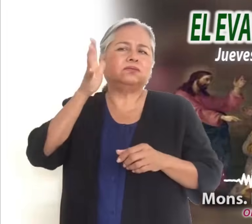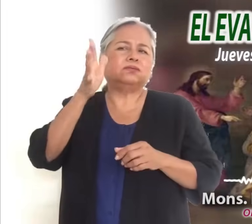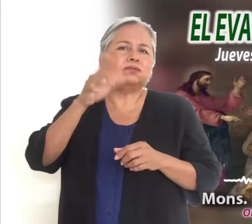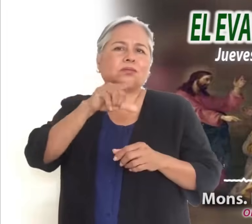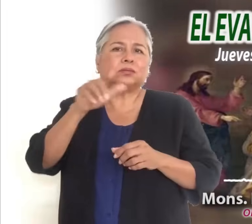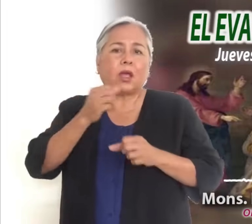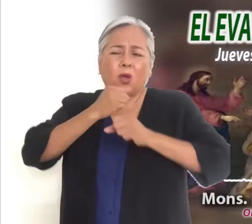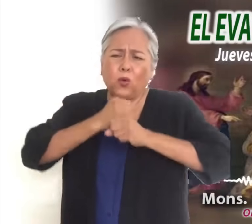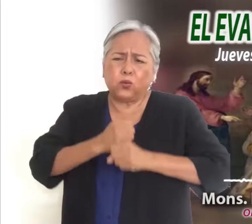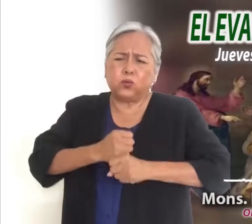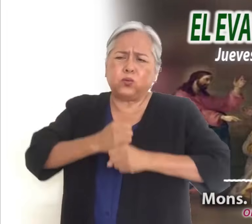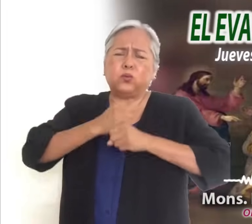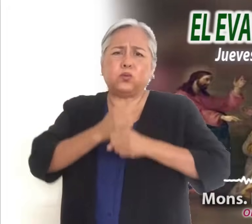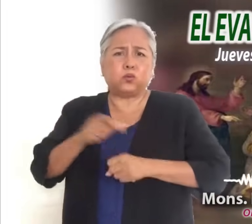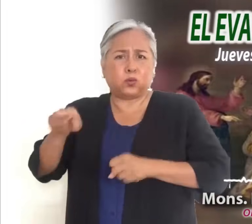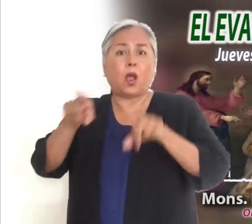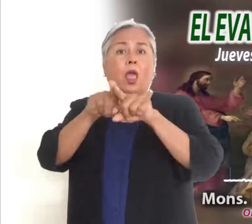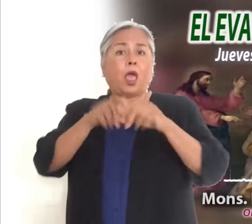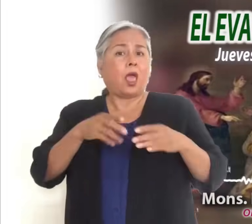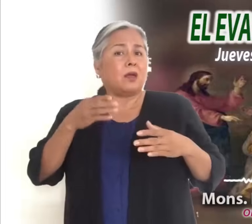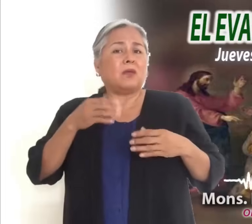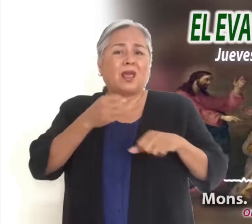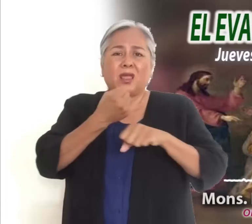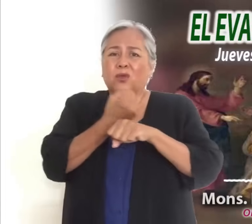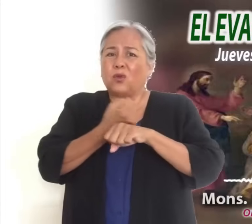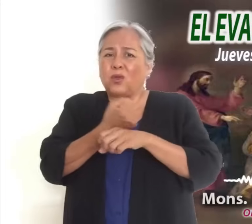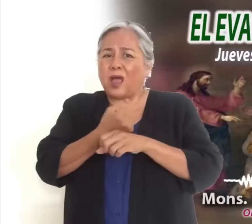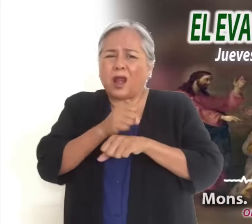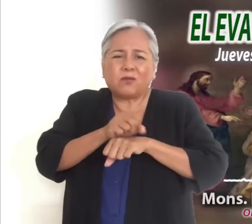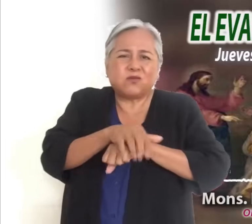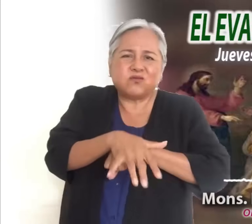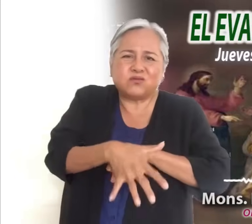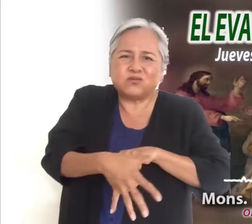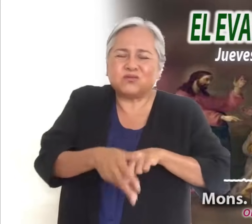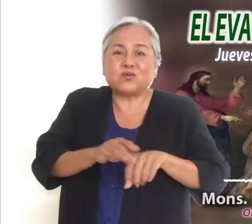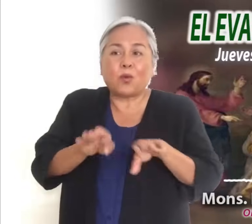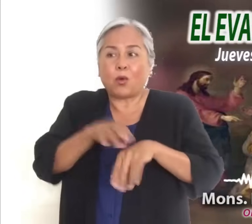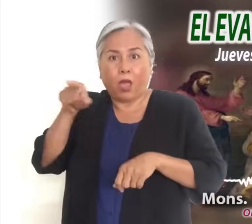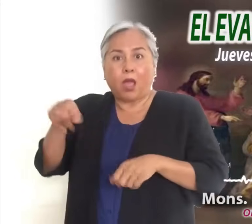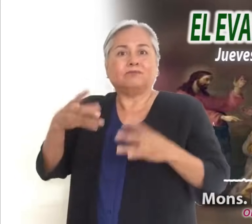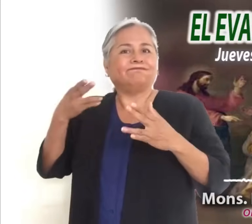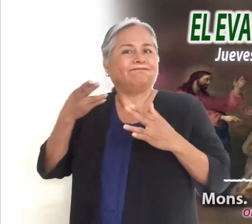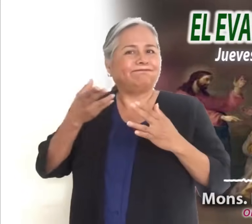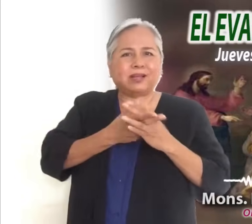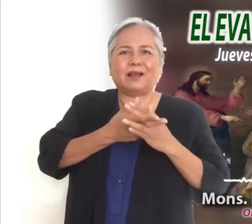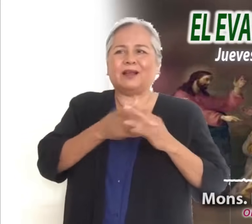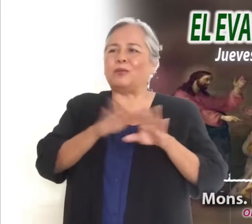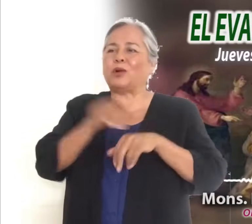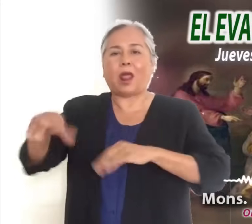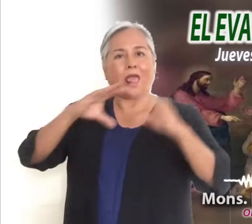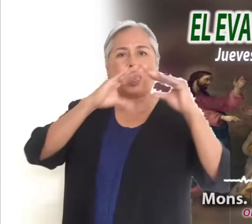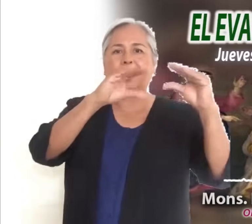al ser el primero de los discípulos en derramar su sangre a causa del